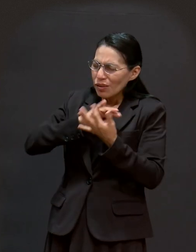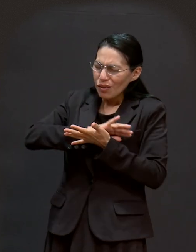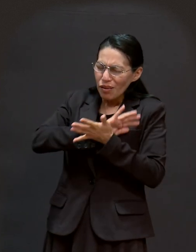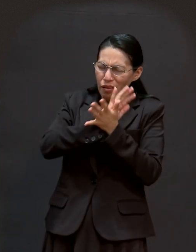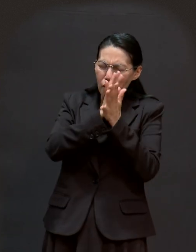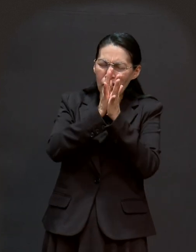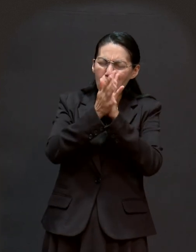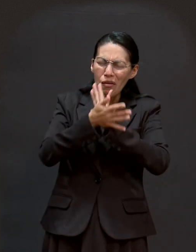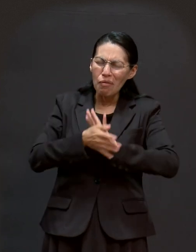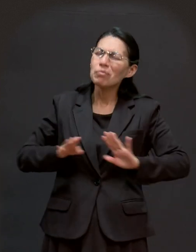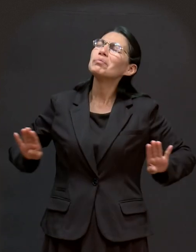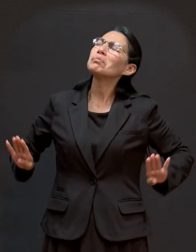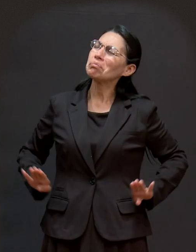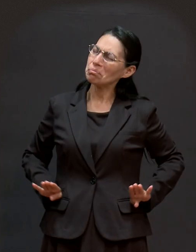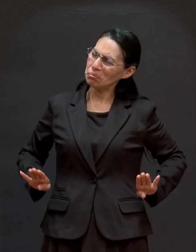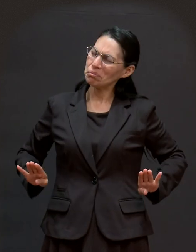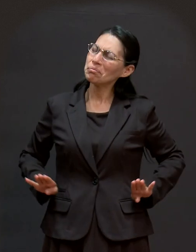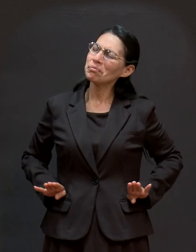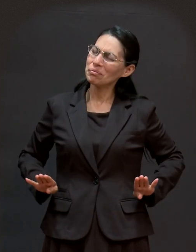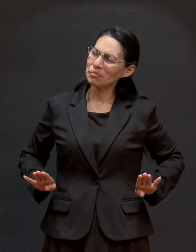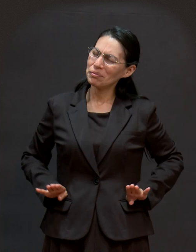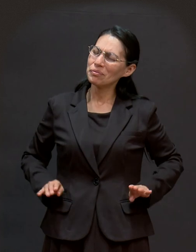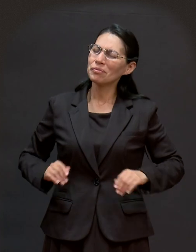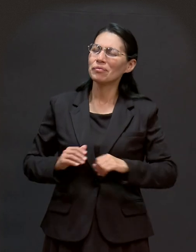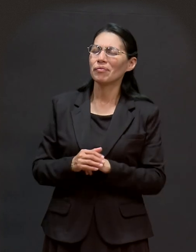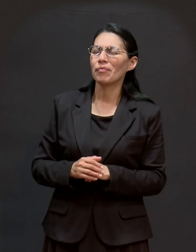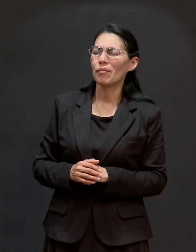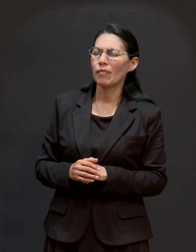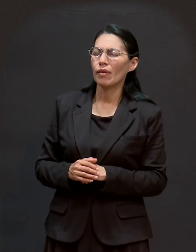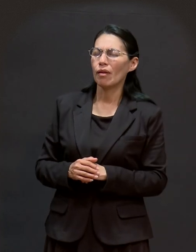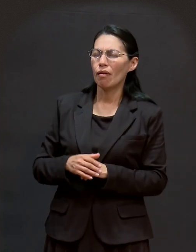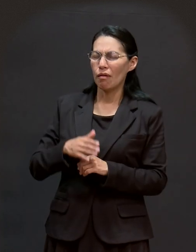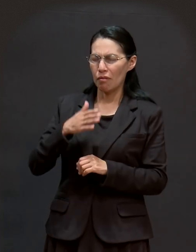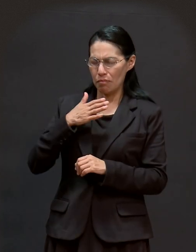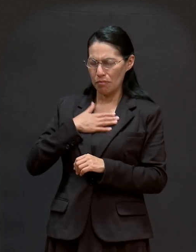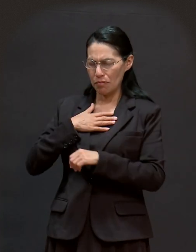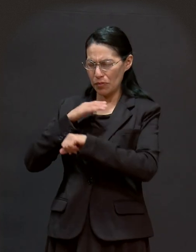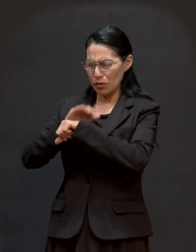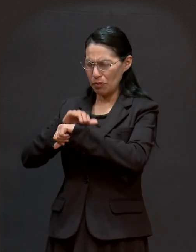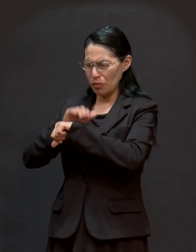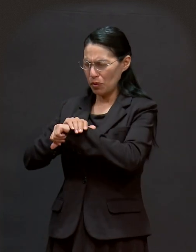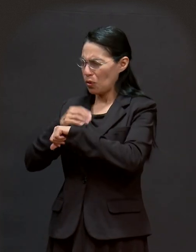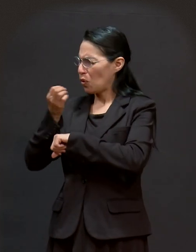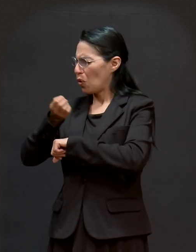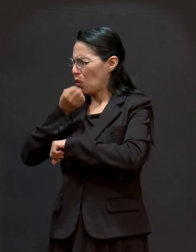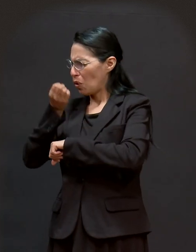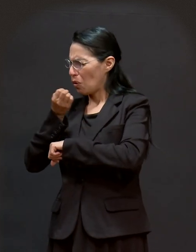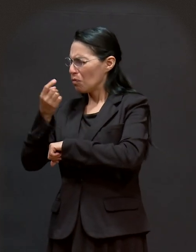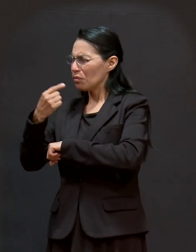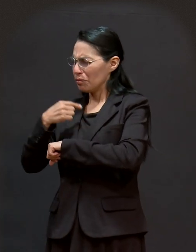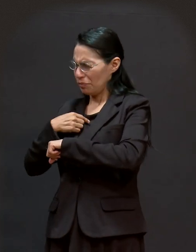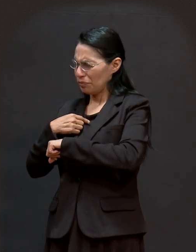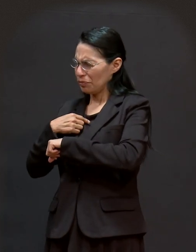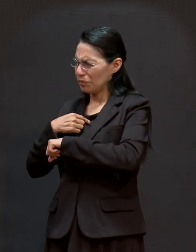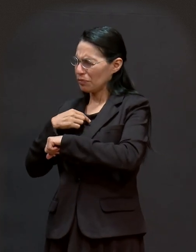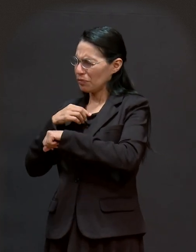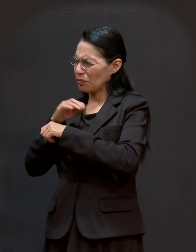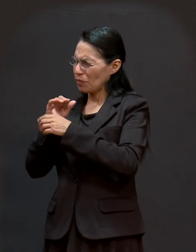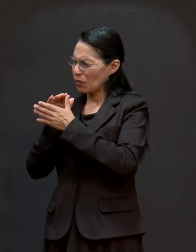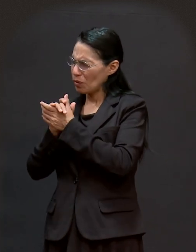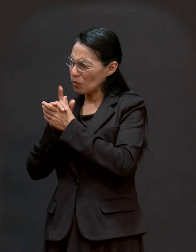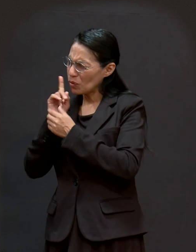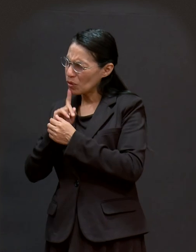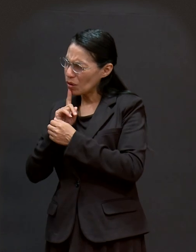querido padre así como mi amigo oró por mi esposa y yo quiero también orar por la esposa de él por